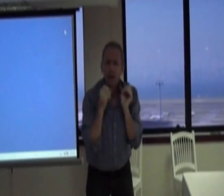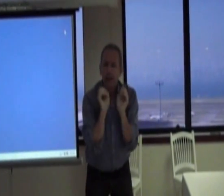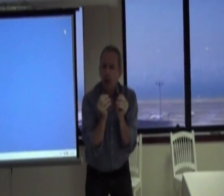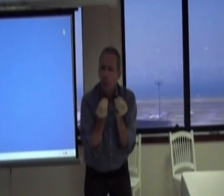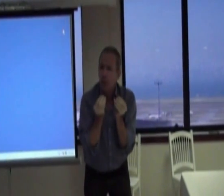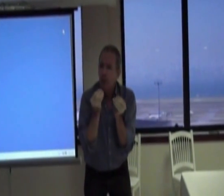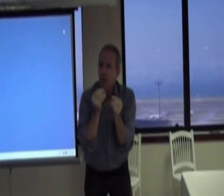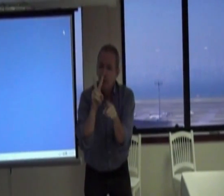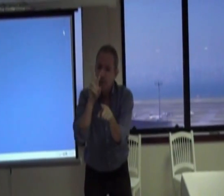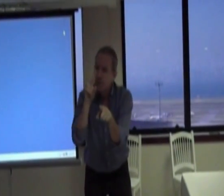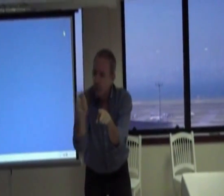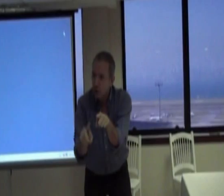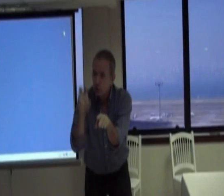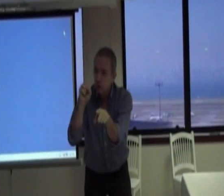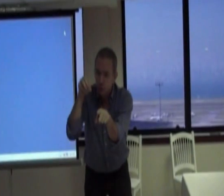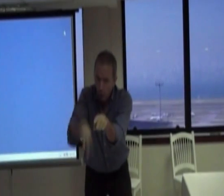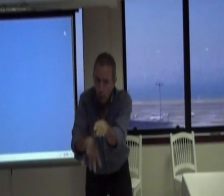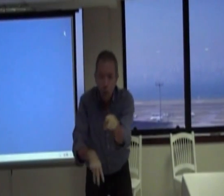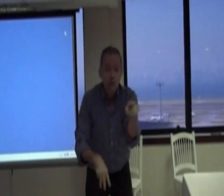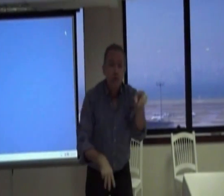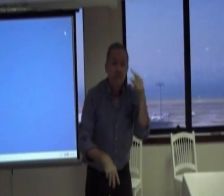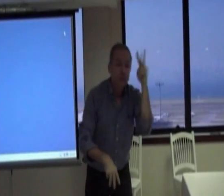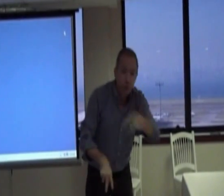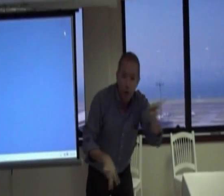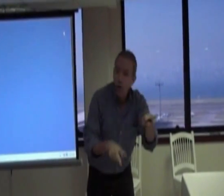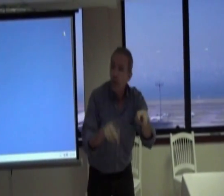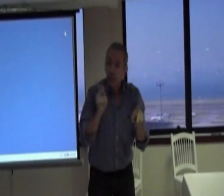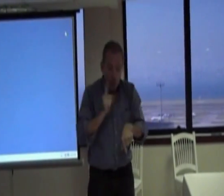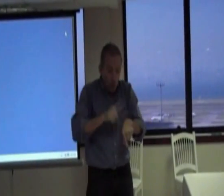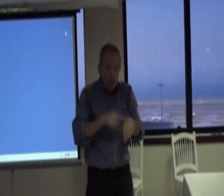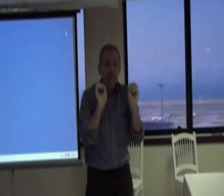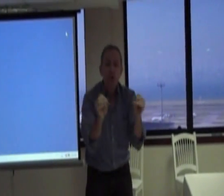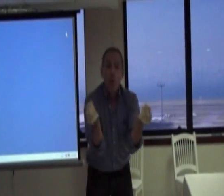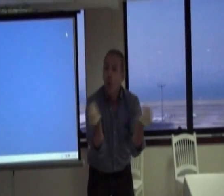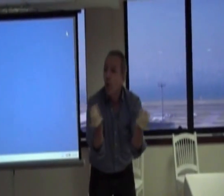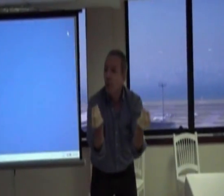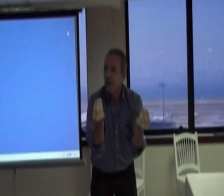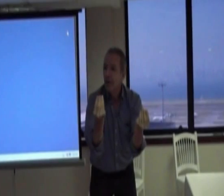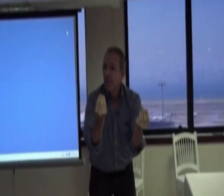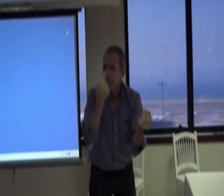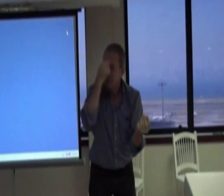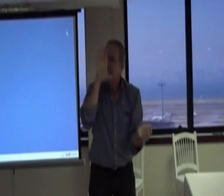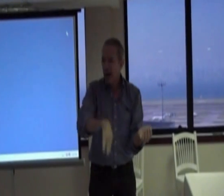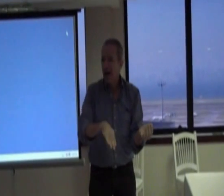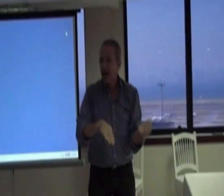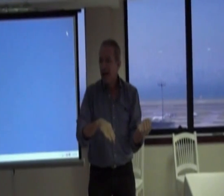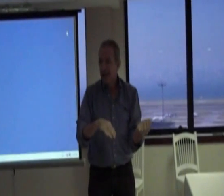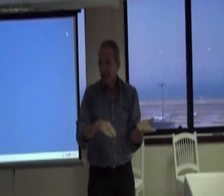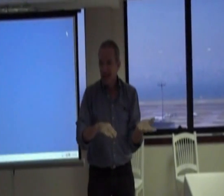vê muitas vezes na inclusão, os professores eles não sabem como trabalhar uma cultura de som e uma cultura visual ao mesmo tempo. Né?